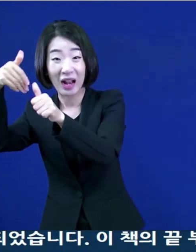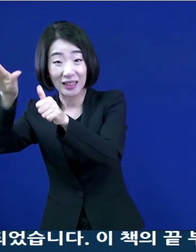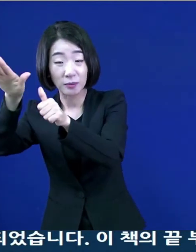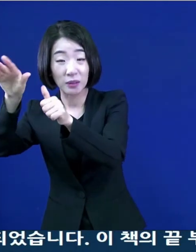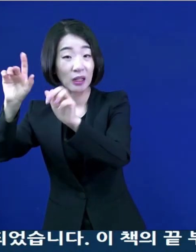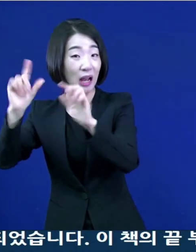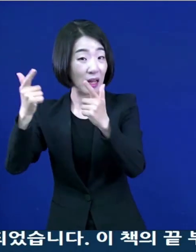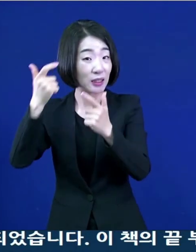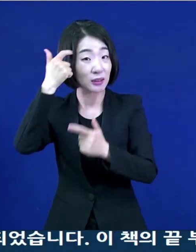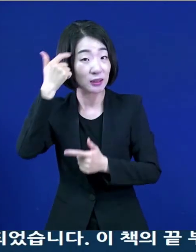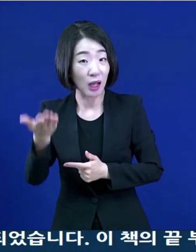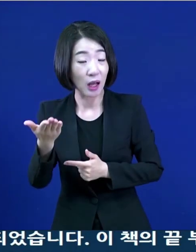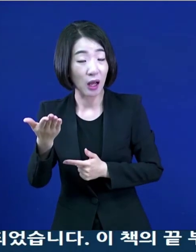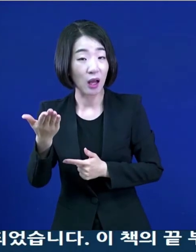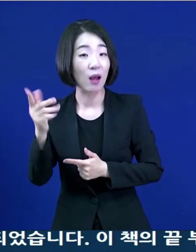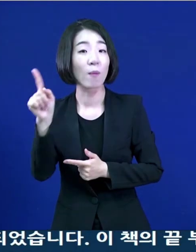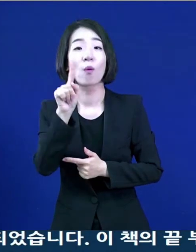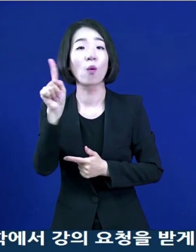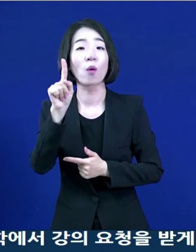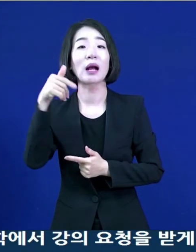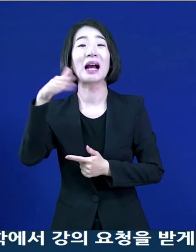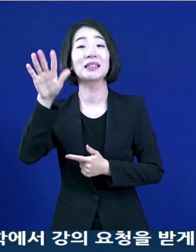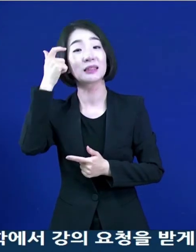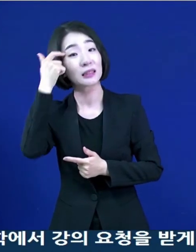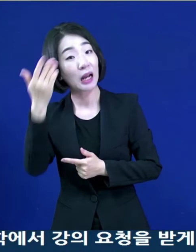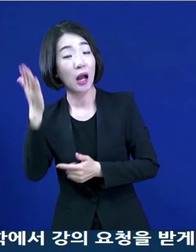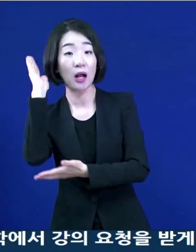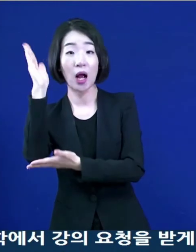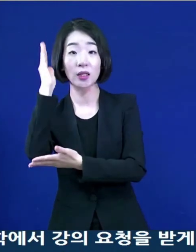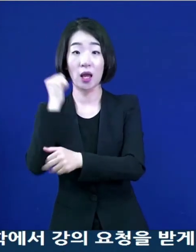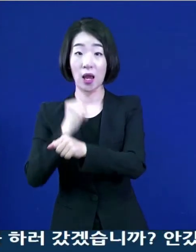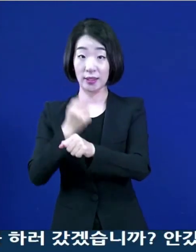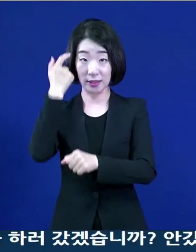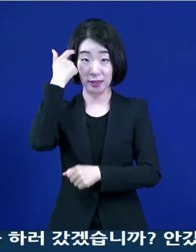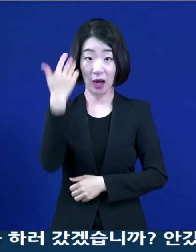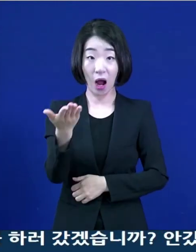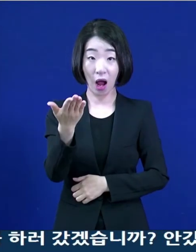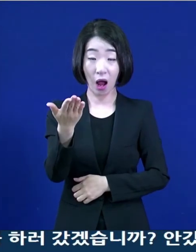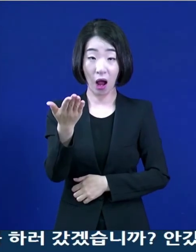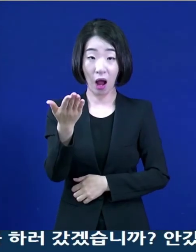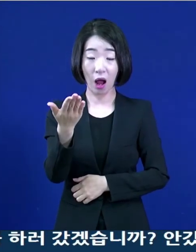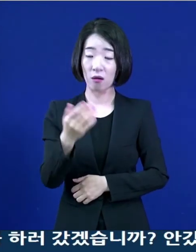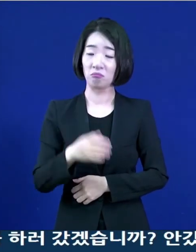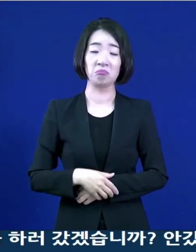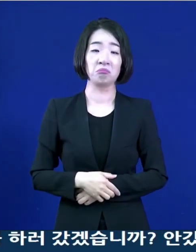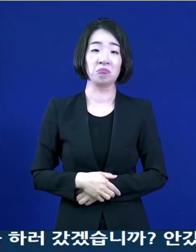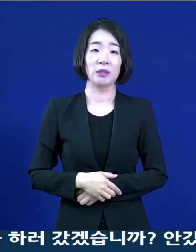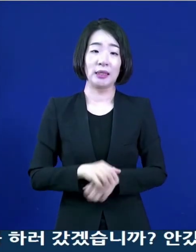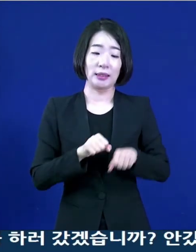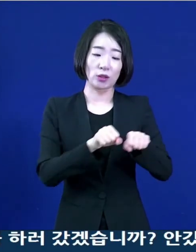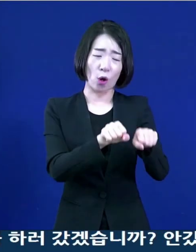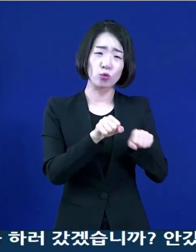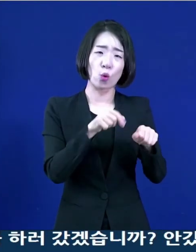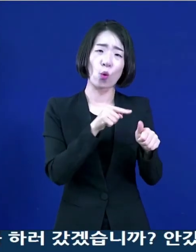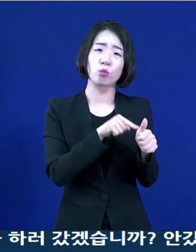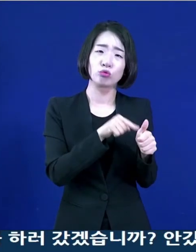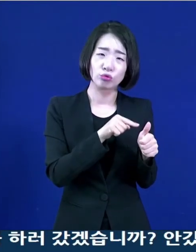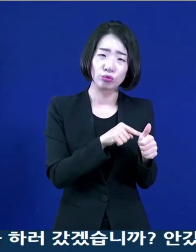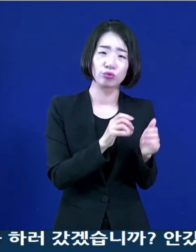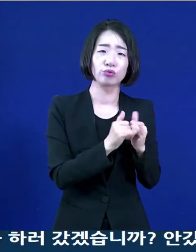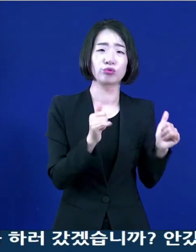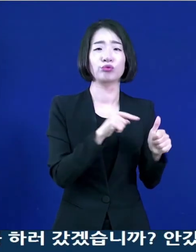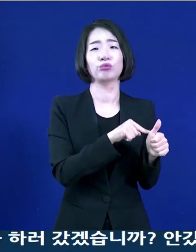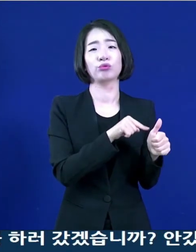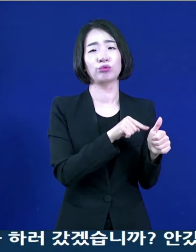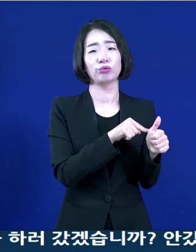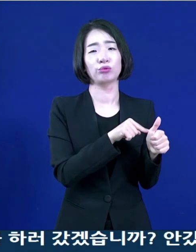왜 행복할까요? 사실은 제 관심은 거기 있었습니다. 이 청소부의 행복을 통해서